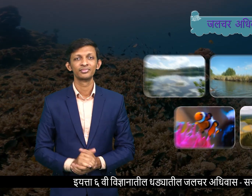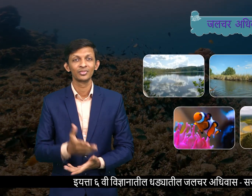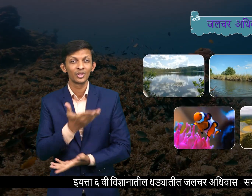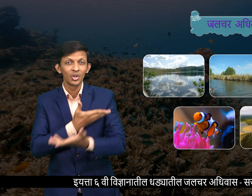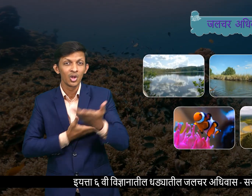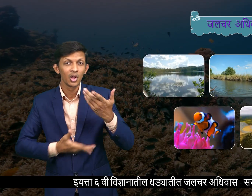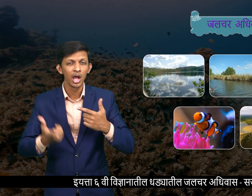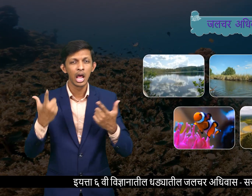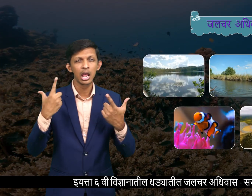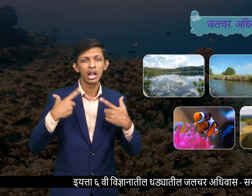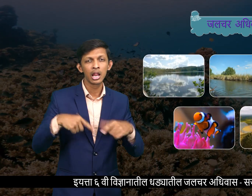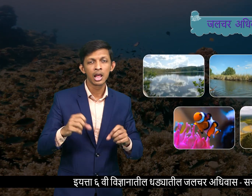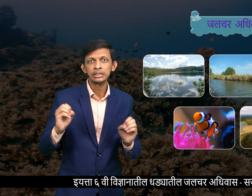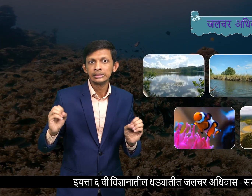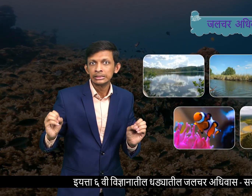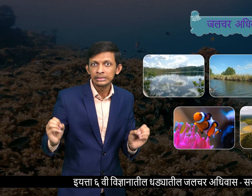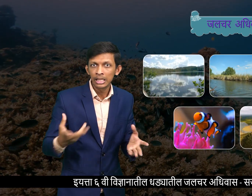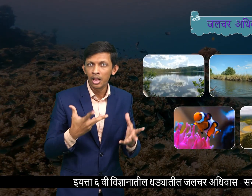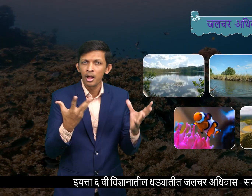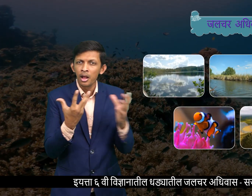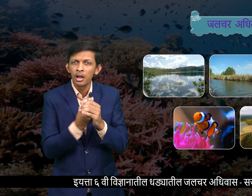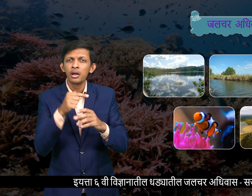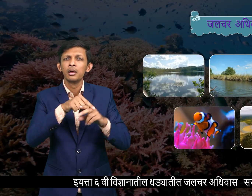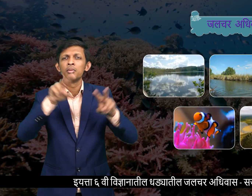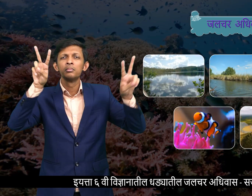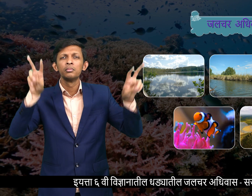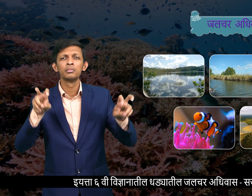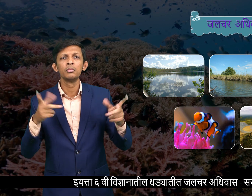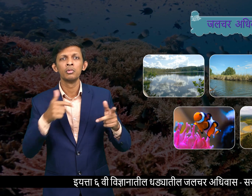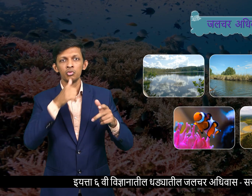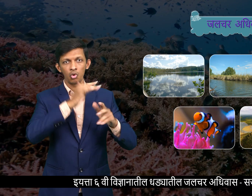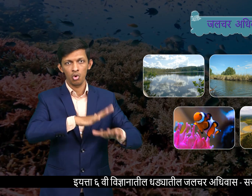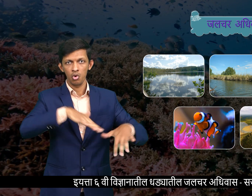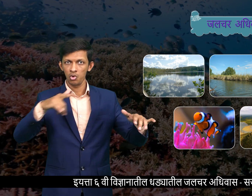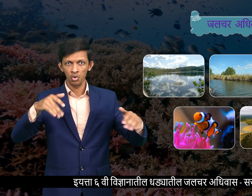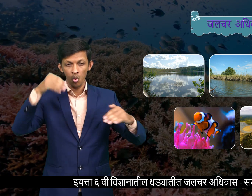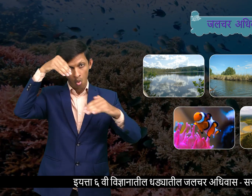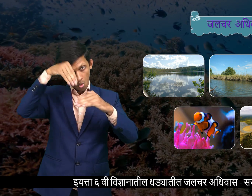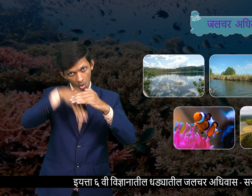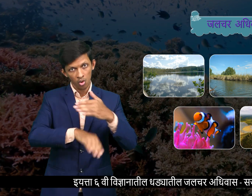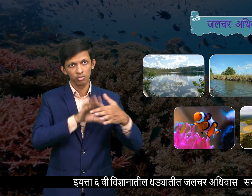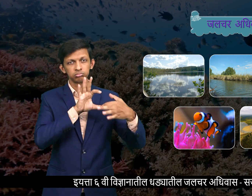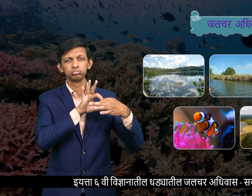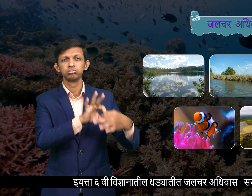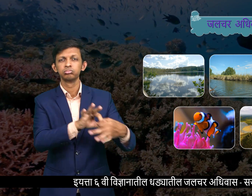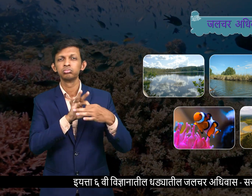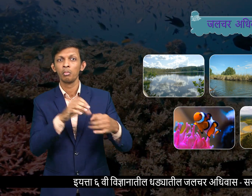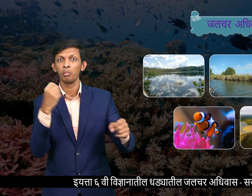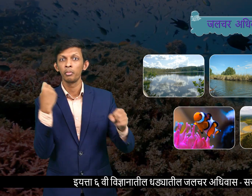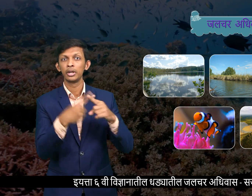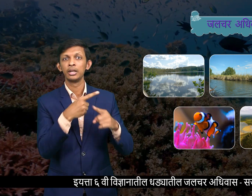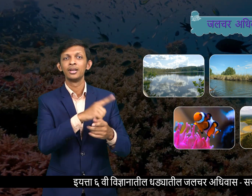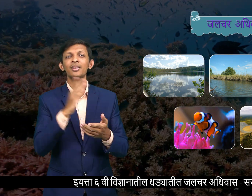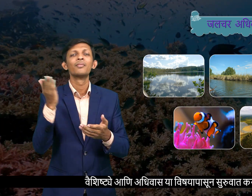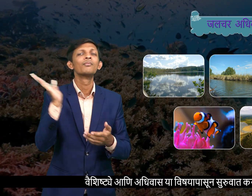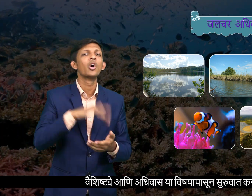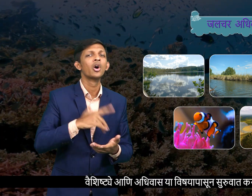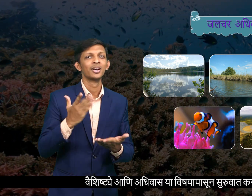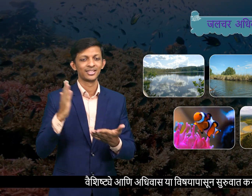इयत्ता 6वी विज्ञानातील धड्यातील जलचर अधिवास, सजीव जीव, वैशिष्ट्ये